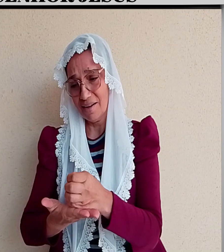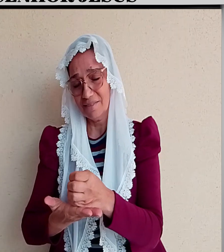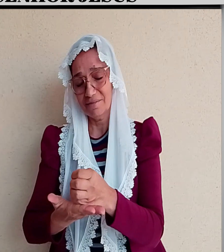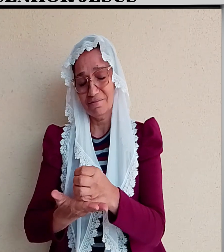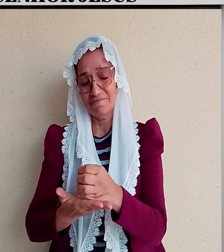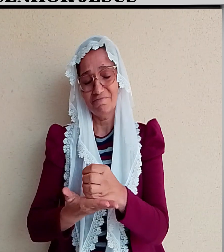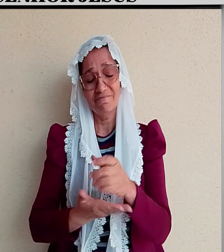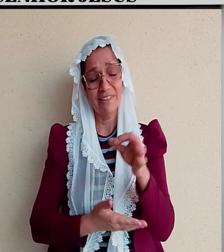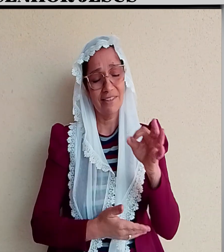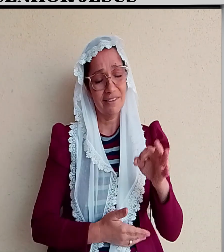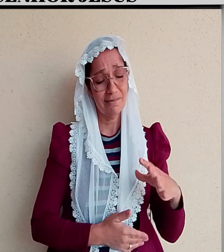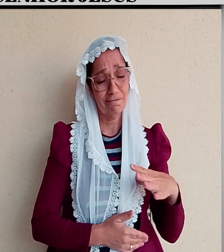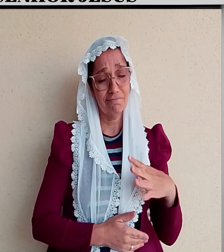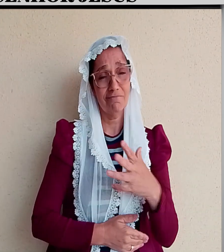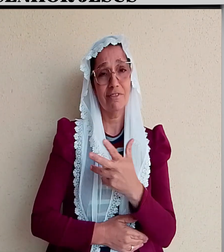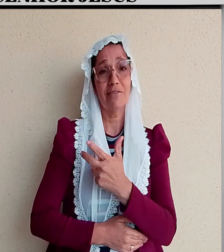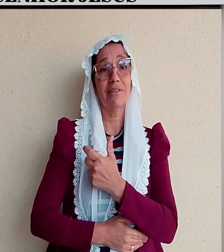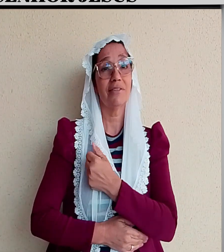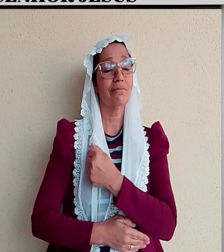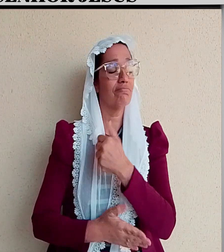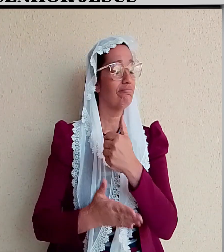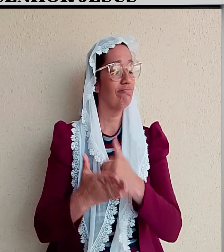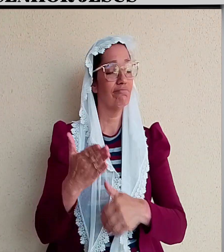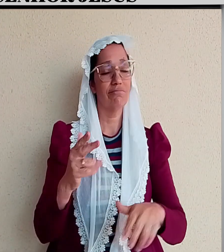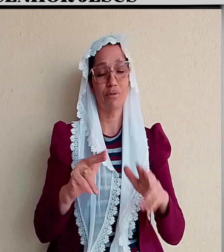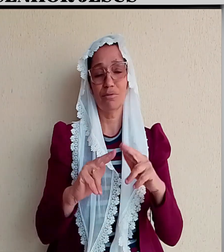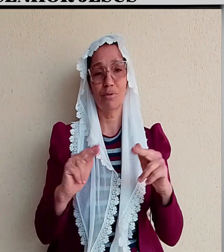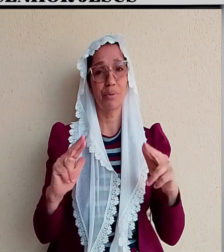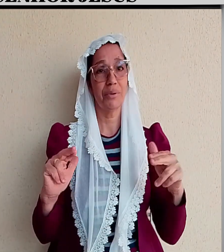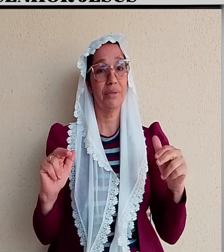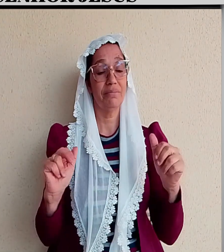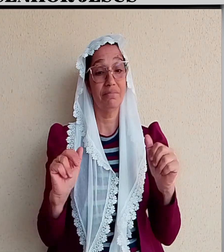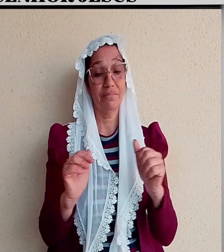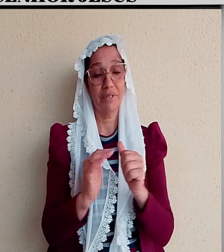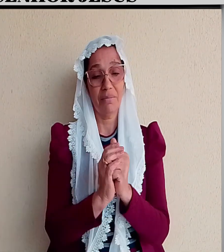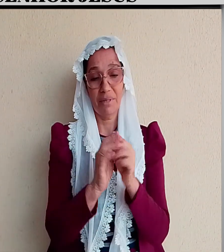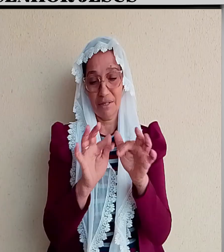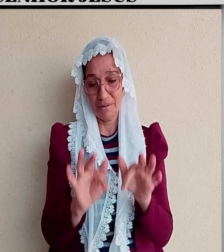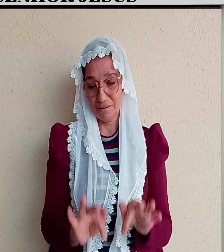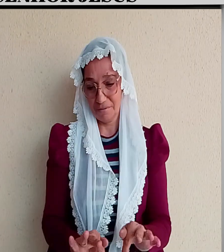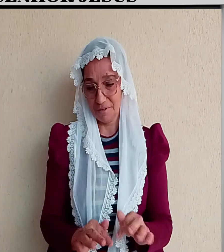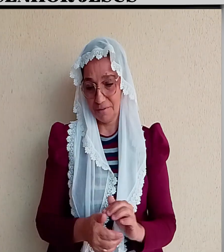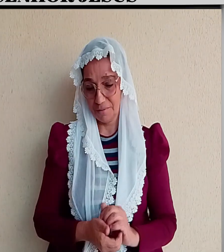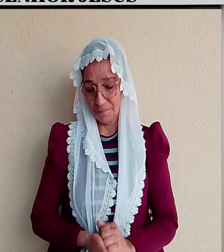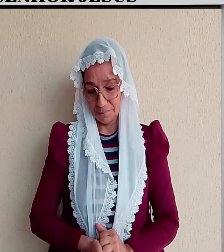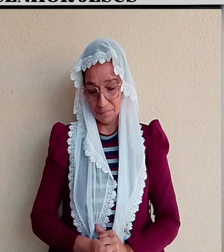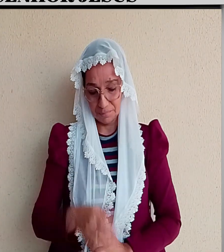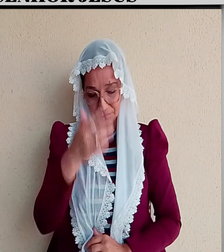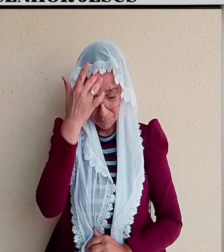algum perderá o seu galardão. Até aqui, irmãos. Amém.